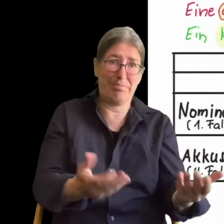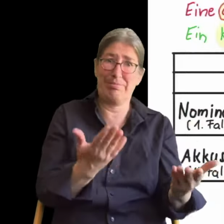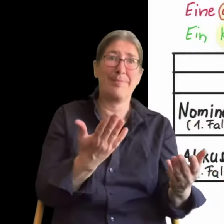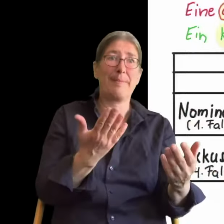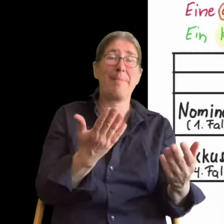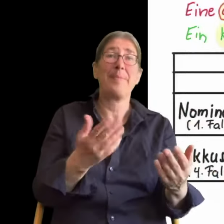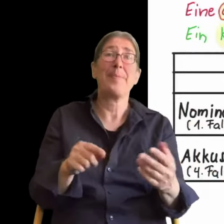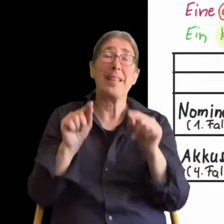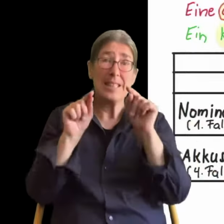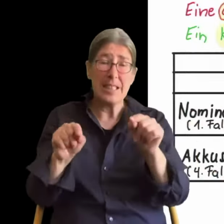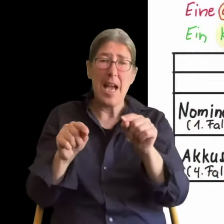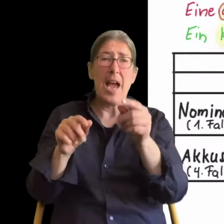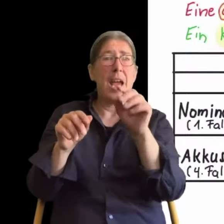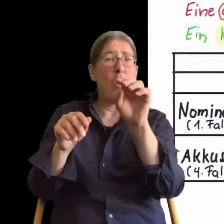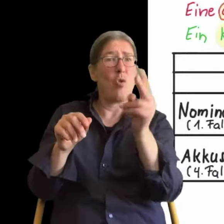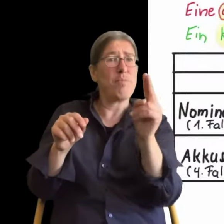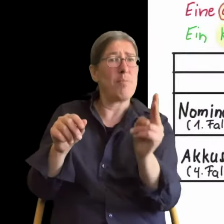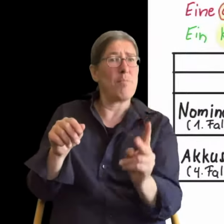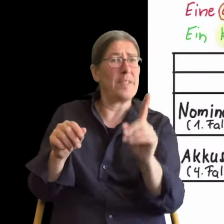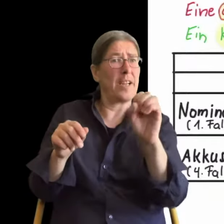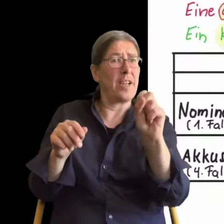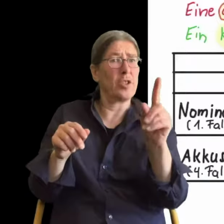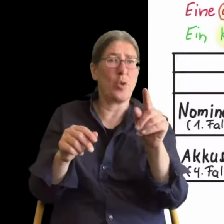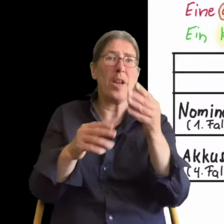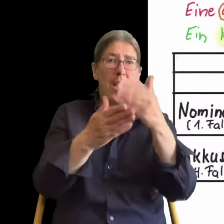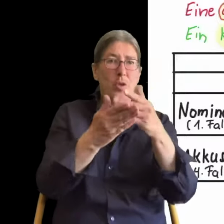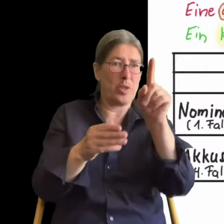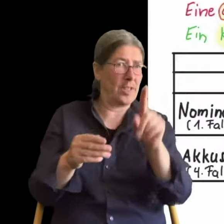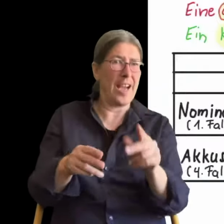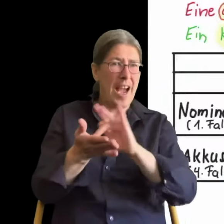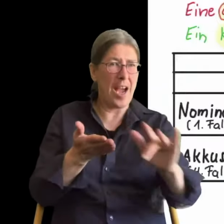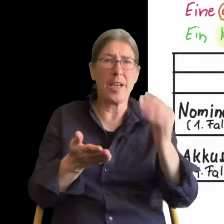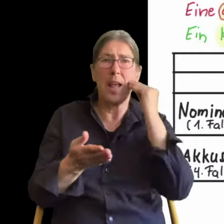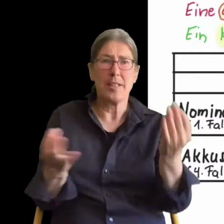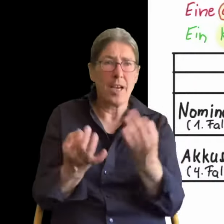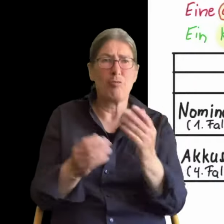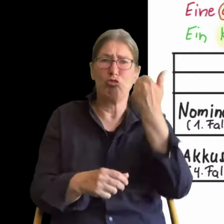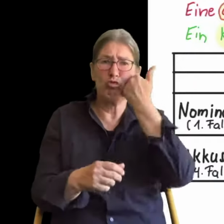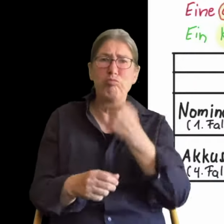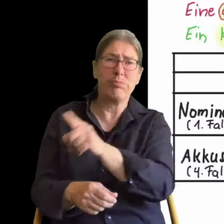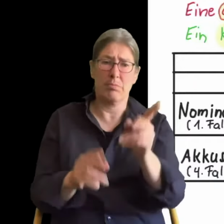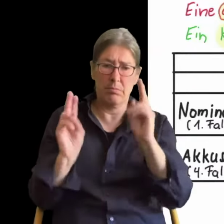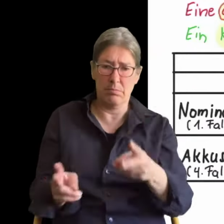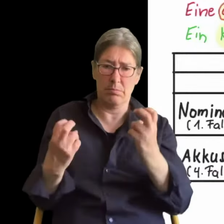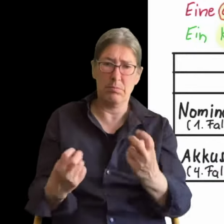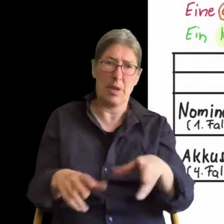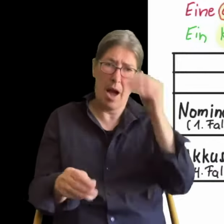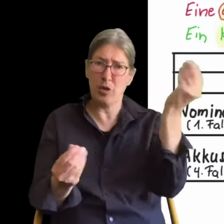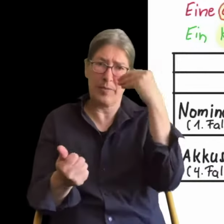Endungen, das ist eine reine Lernsache und da bitte ich euch, dass ihr euch hinsetzt und die lernt. Also erstmal die Endung